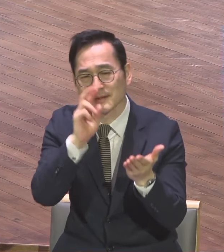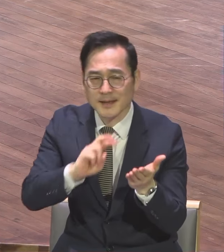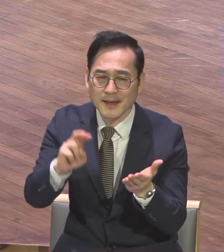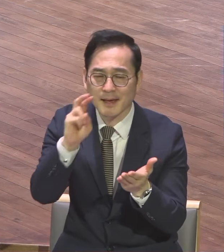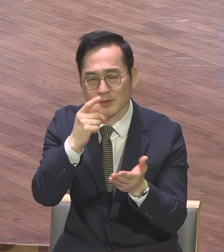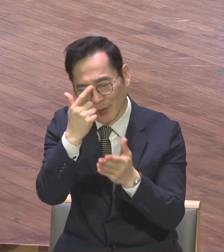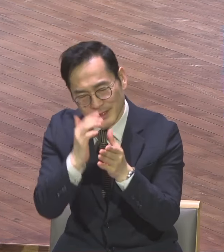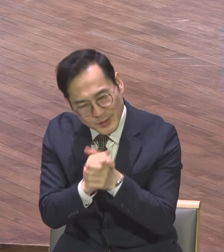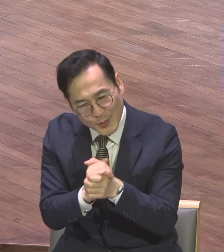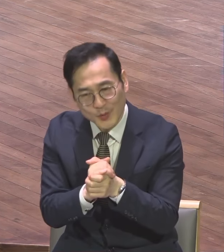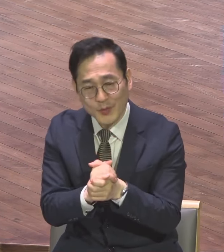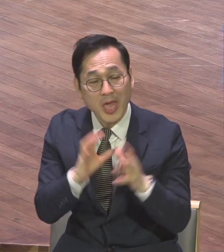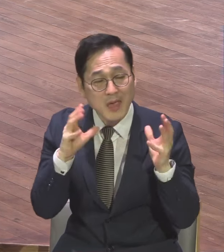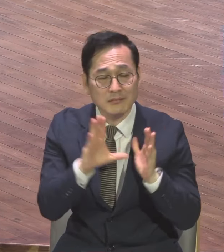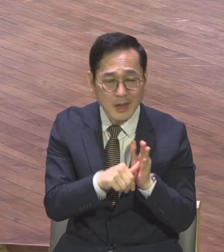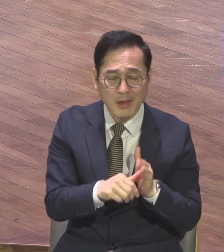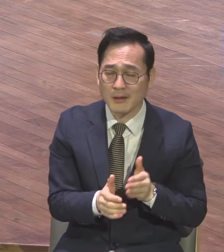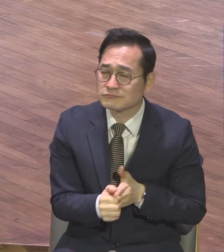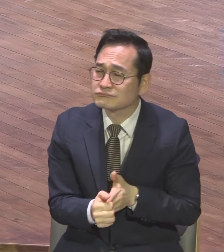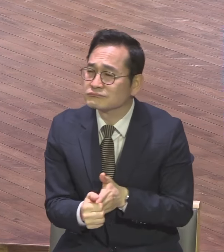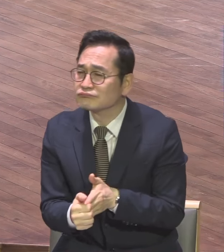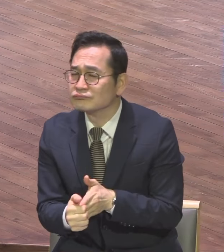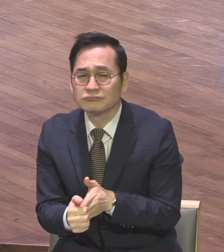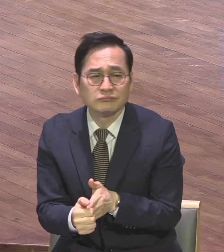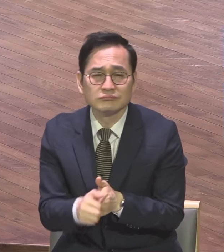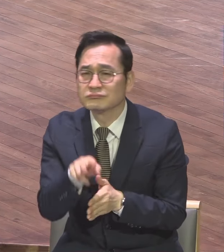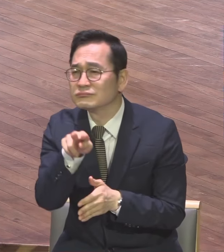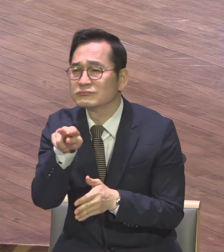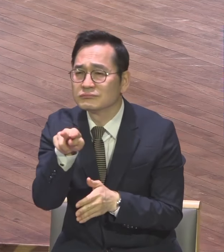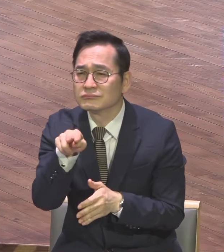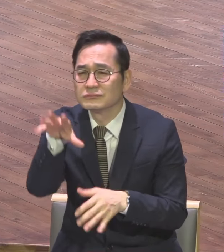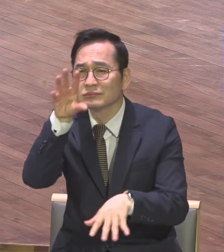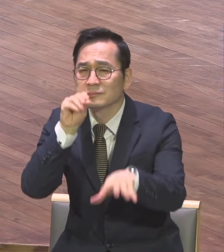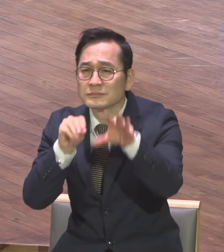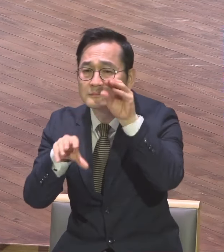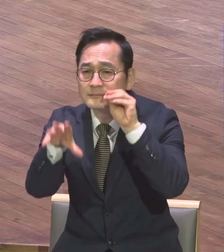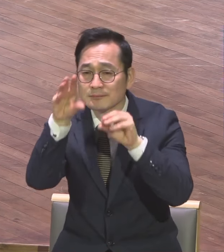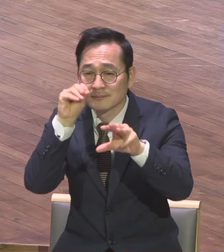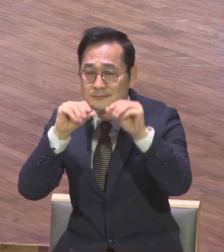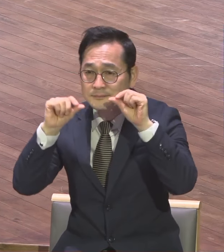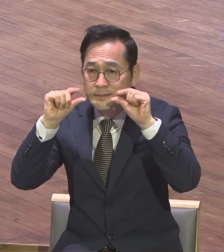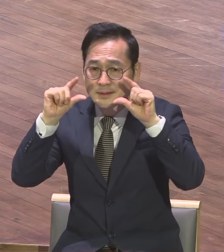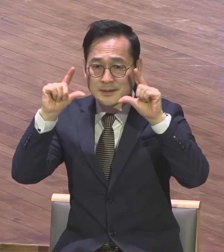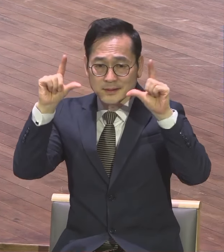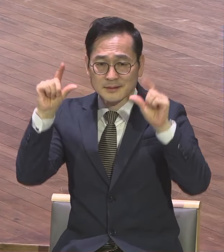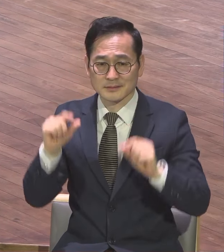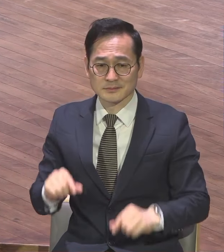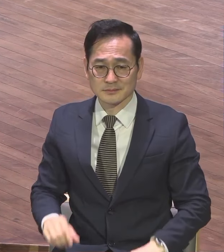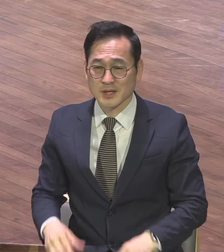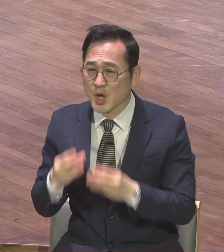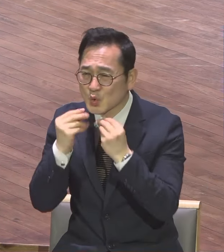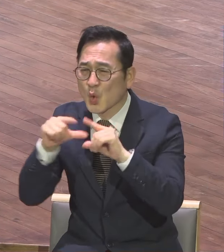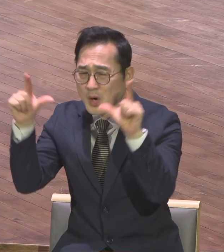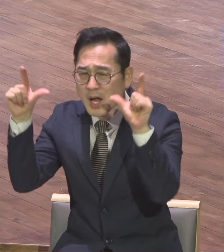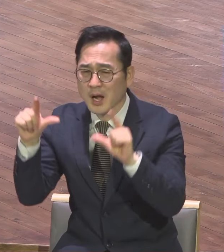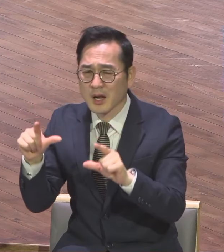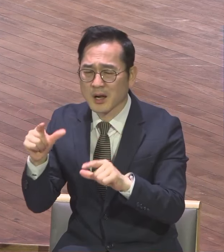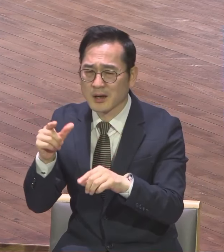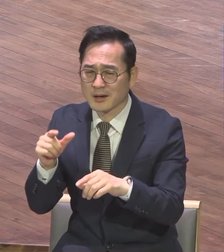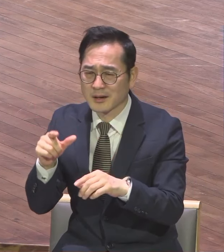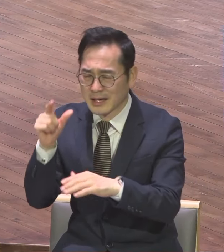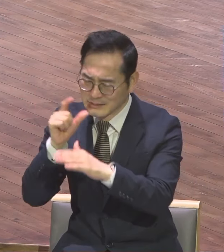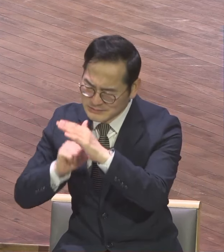어릴수록도 토요일 돌아가서 토요일 날 종일 자도 되잖아요. 응? 오전까지 자도 되잖아요.